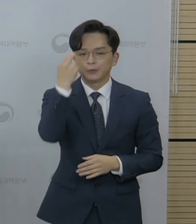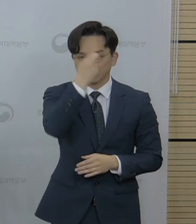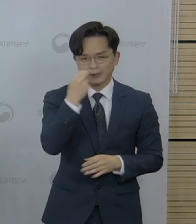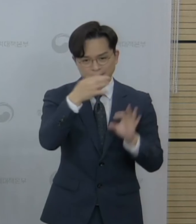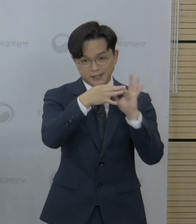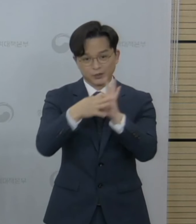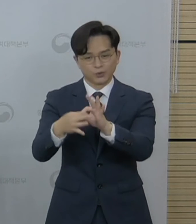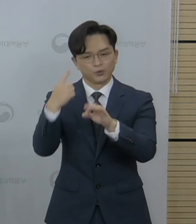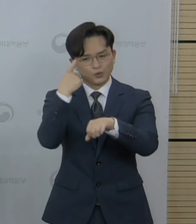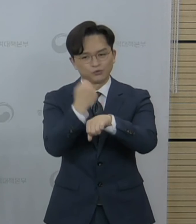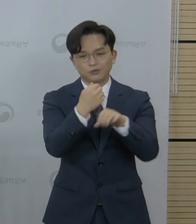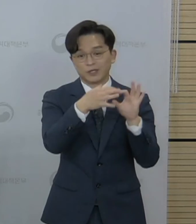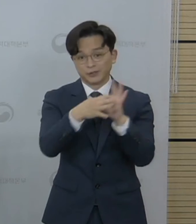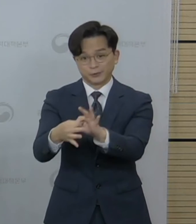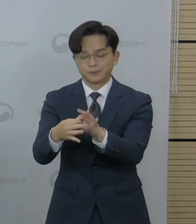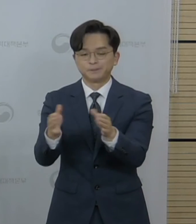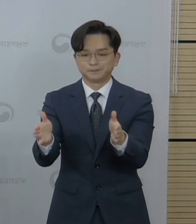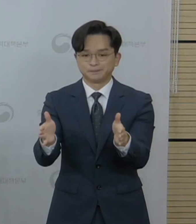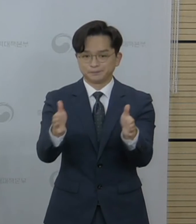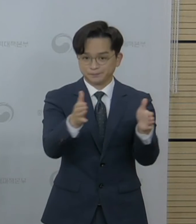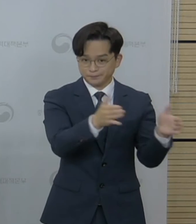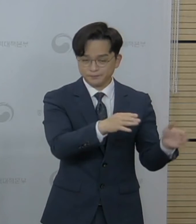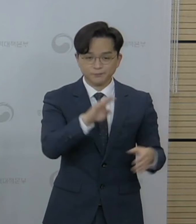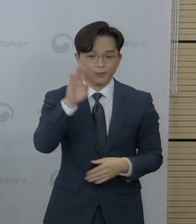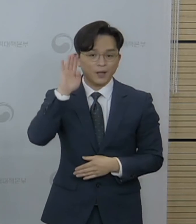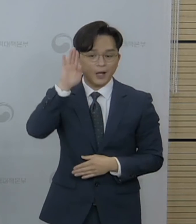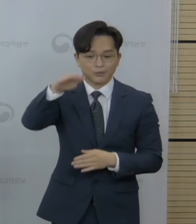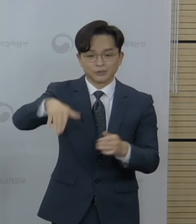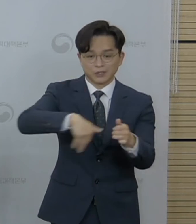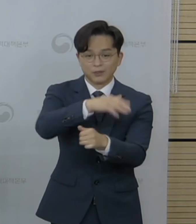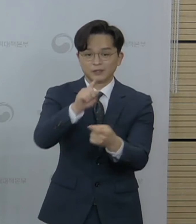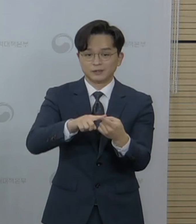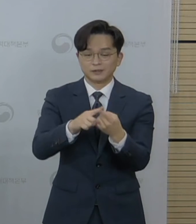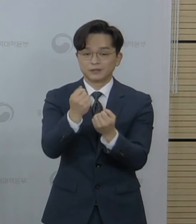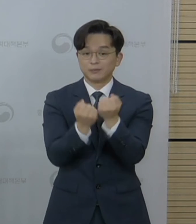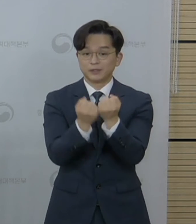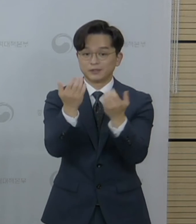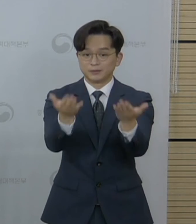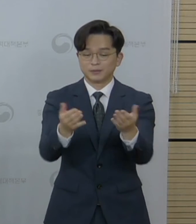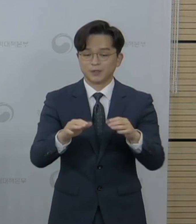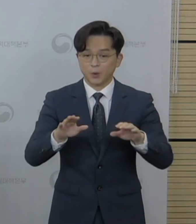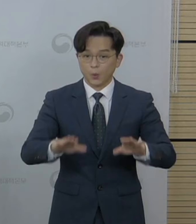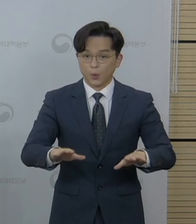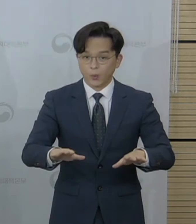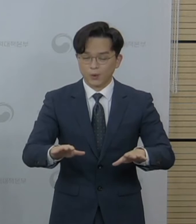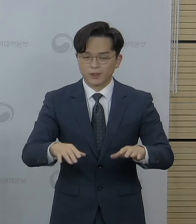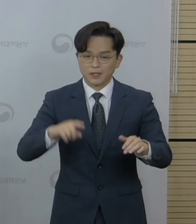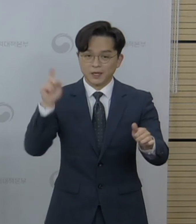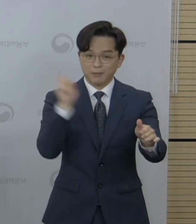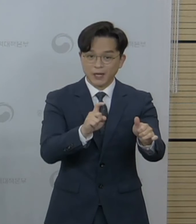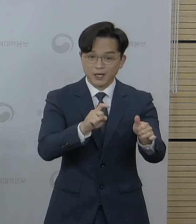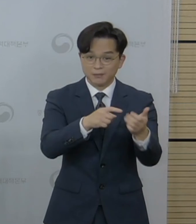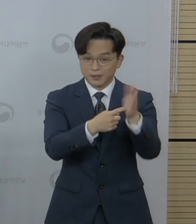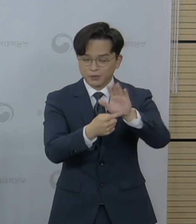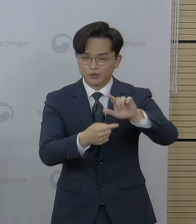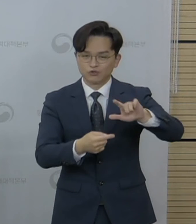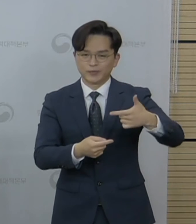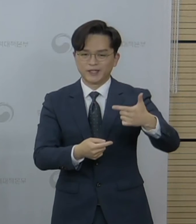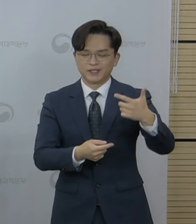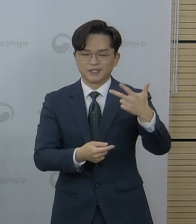다음은 현재의 발생 수준에 대한 평가와 전망입니다. 금일 국내 환자 발생은